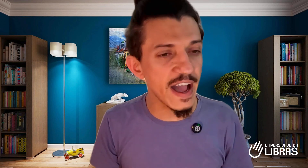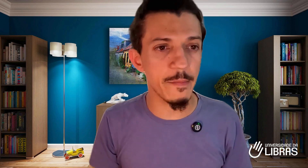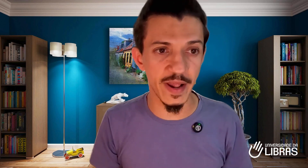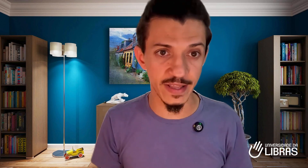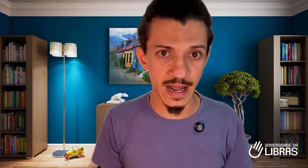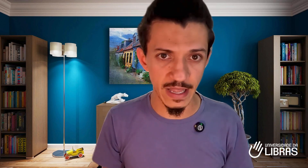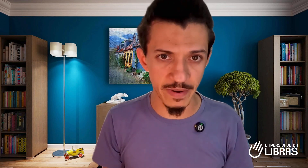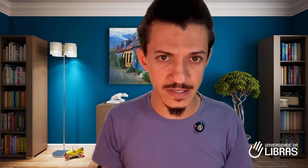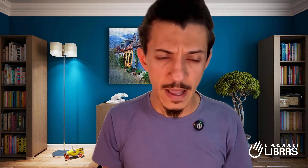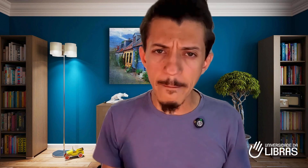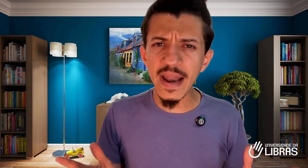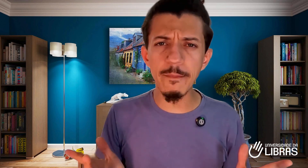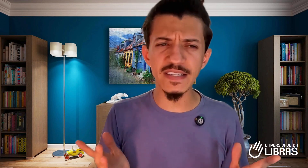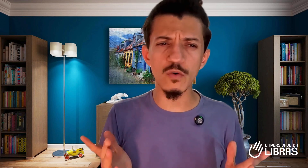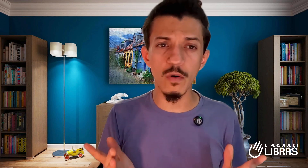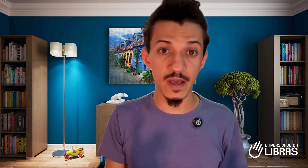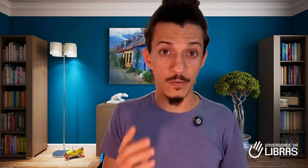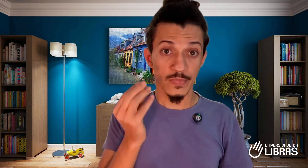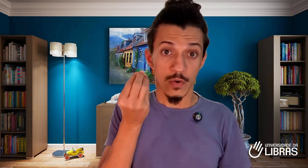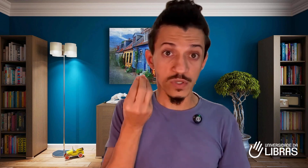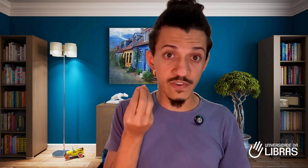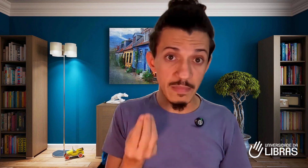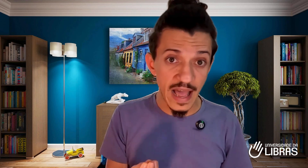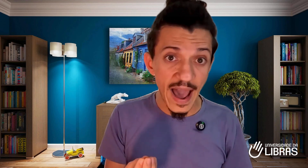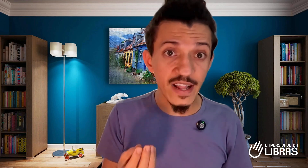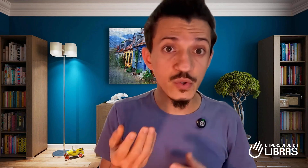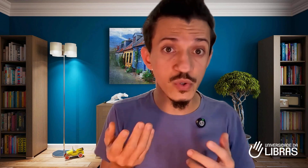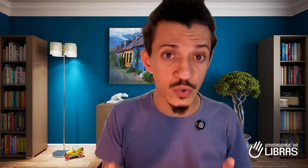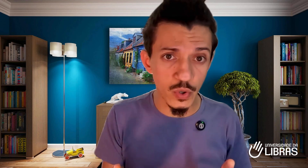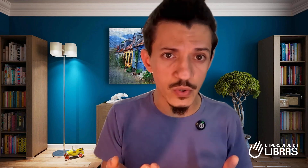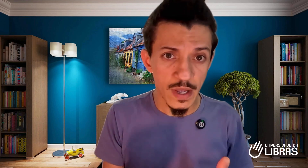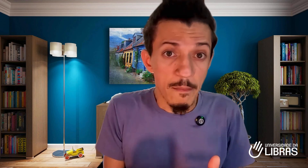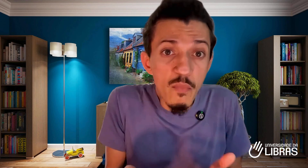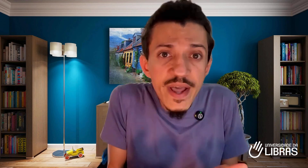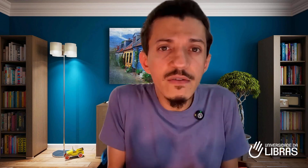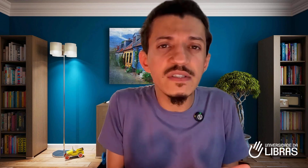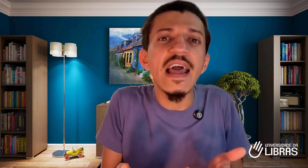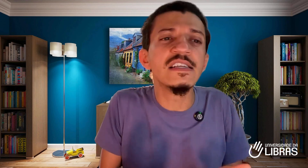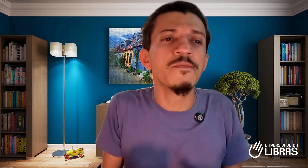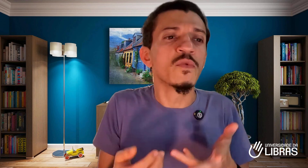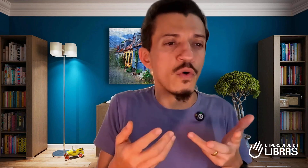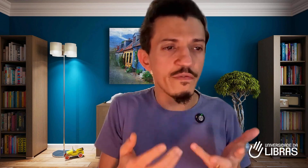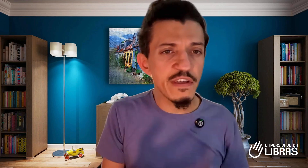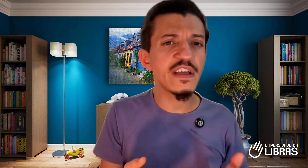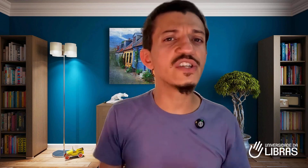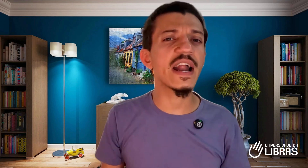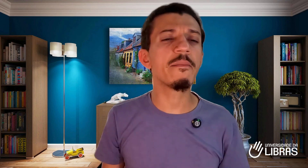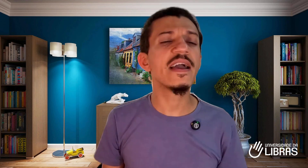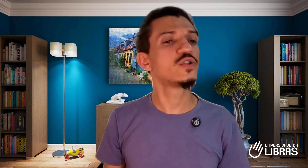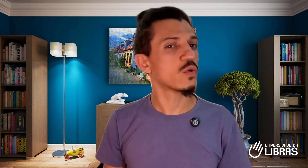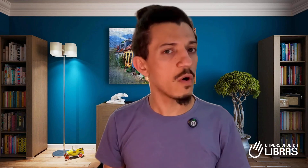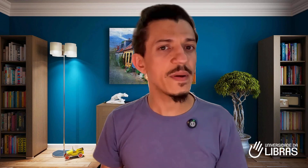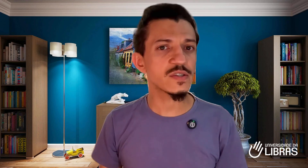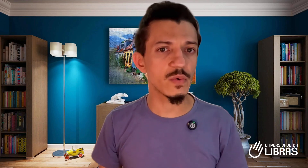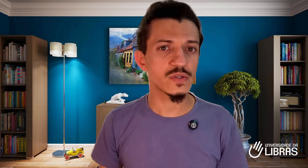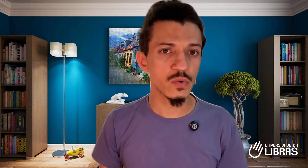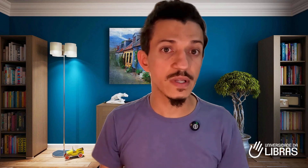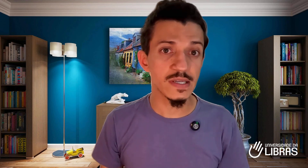aprender a Libras? Para e pensa comigo. Os familiares dos surdos, muitos deles convivem diariamente com pessoas surdas,